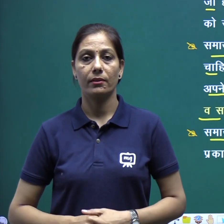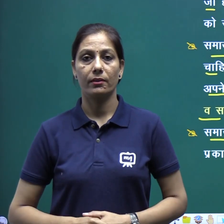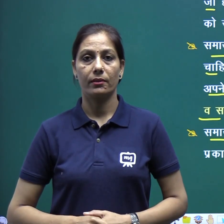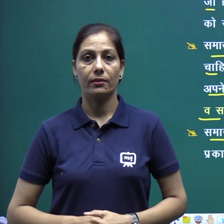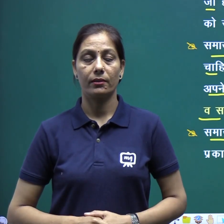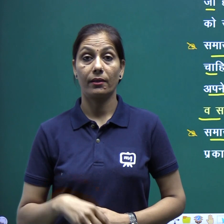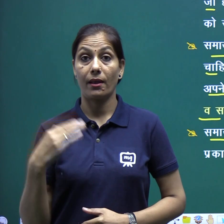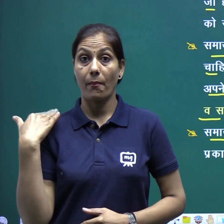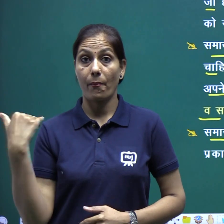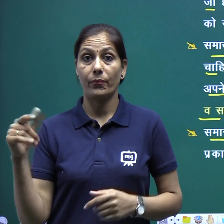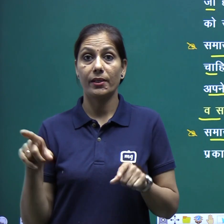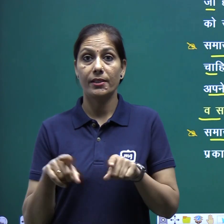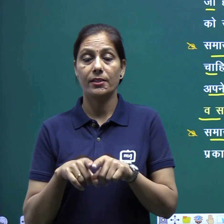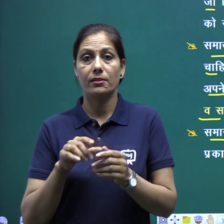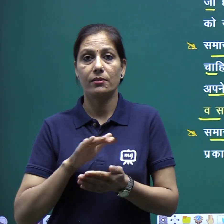भाईचारा